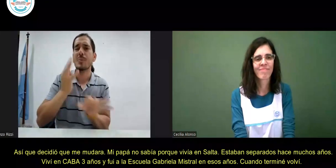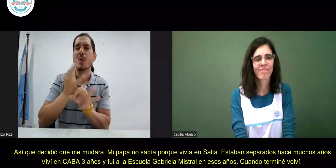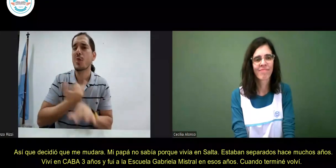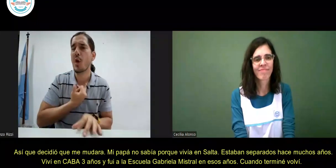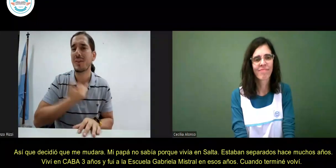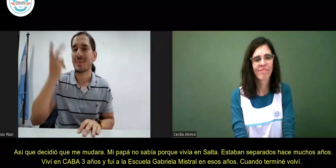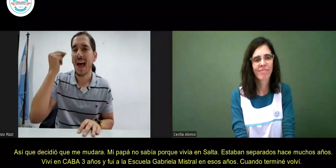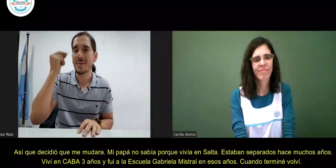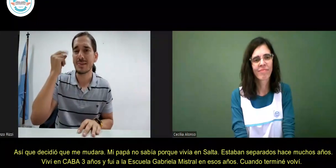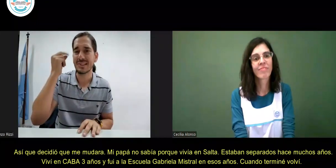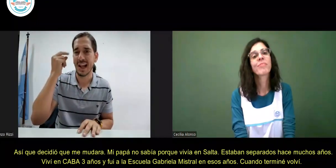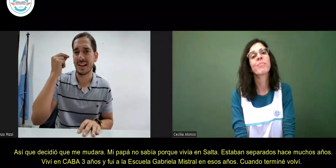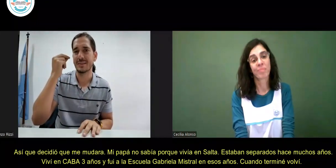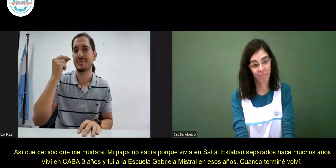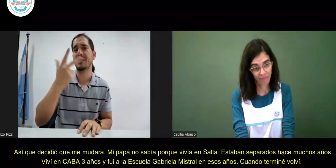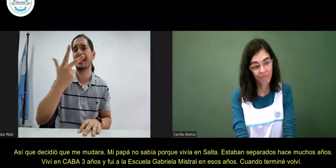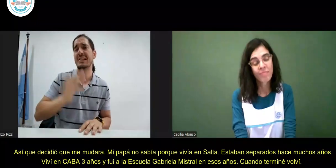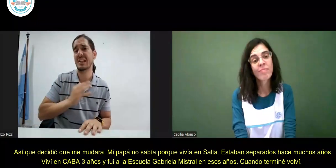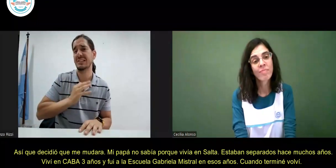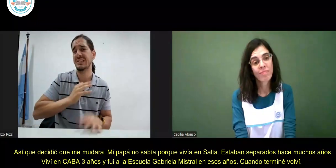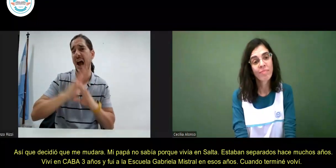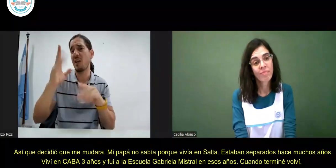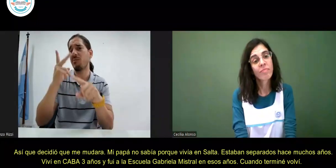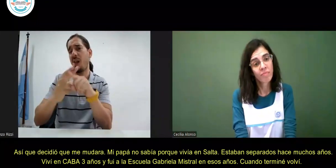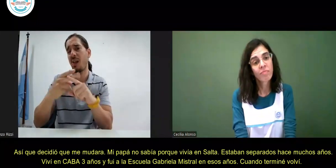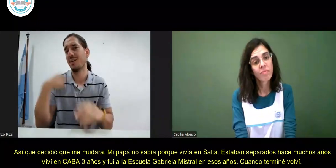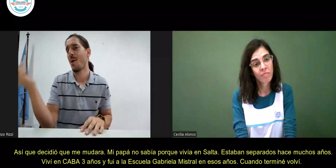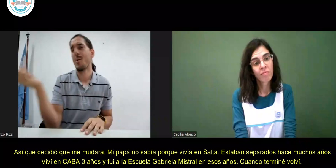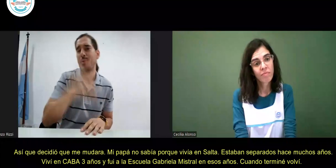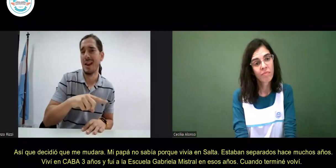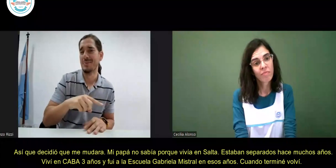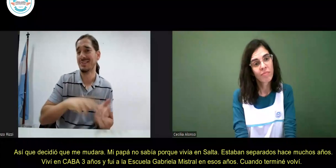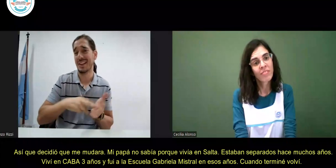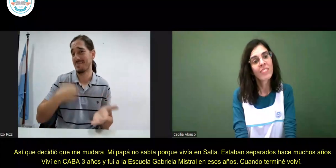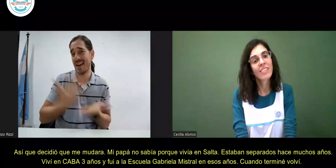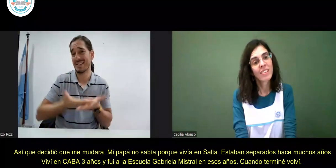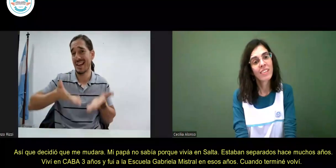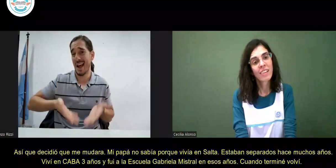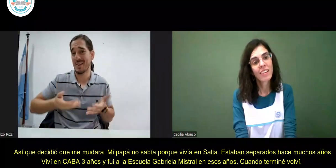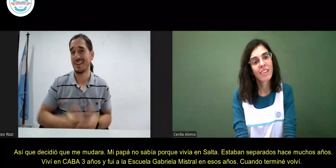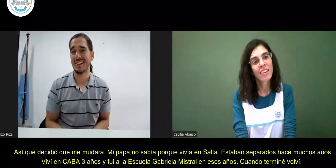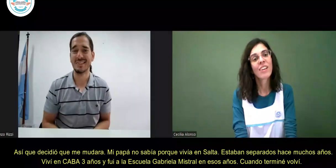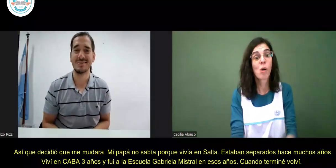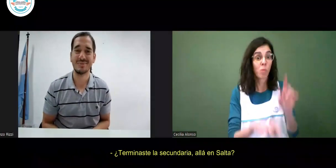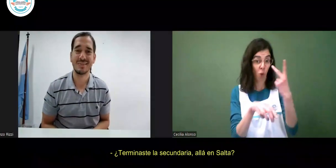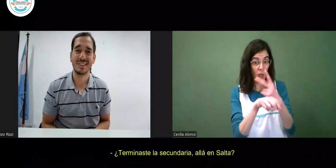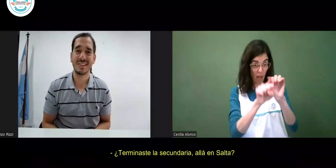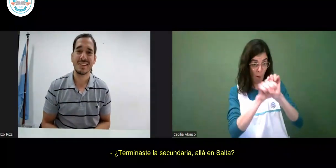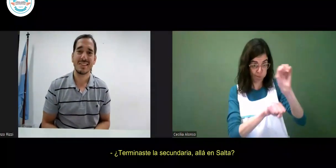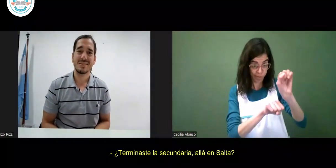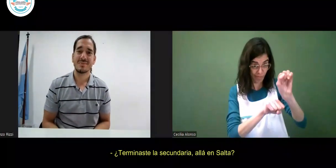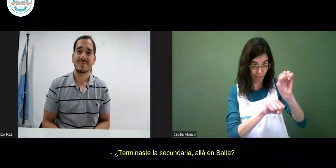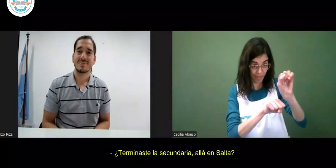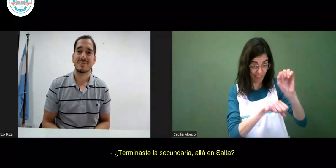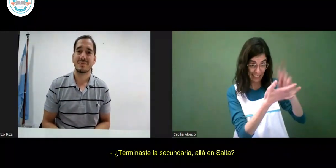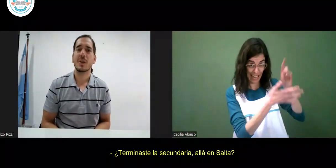Viví en Cava 3 años y fui a la escuela Gabriela Mistral en esos años. Cuando terminé, volví.